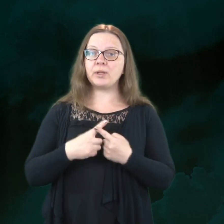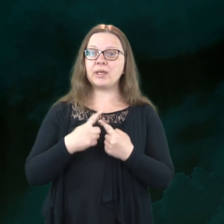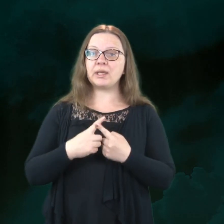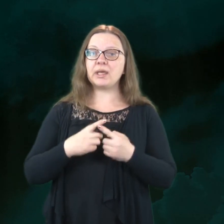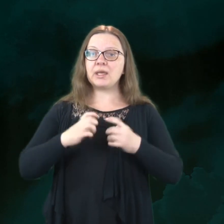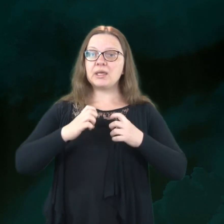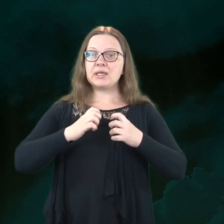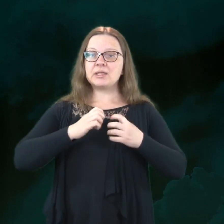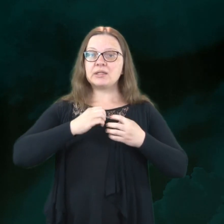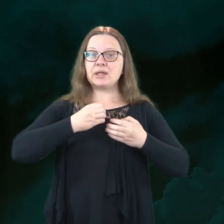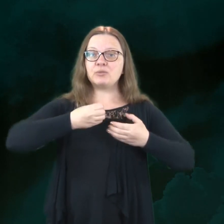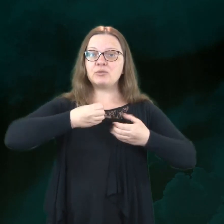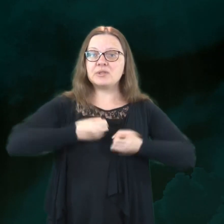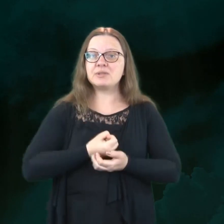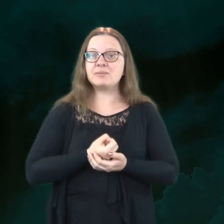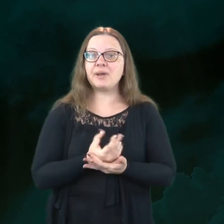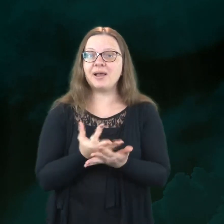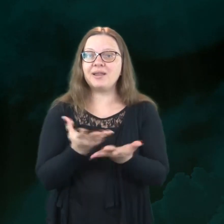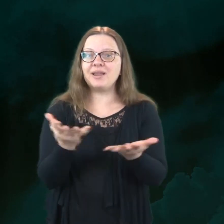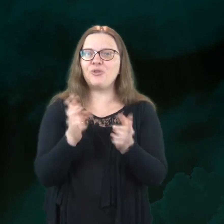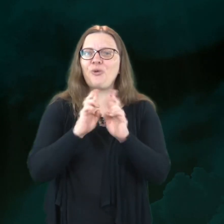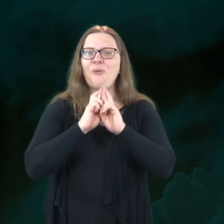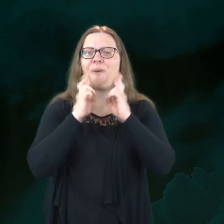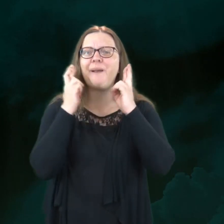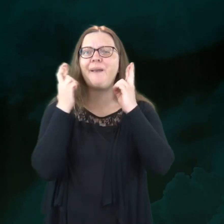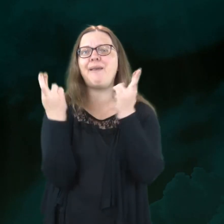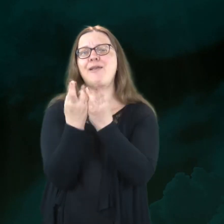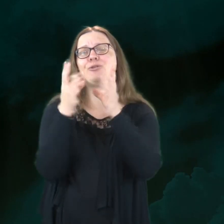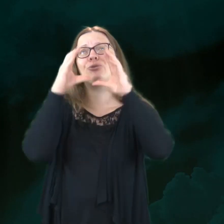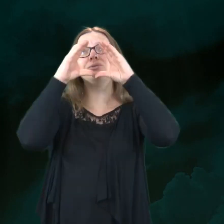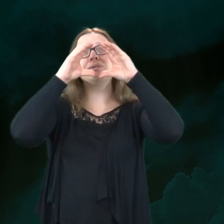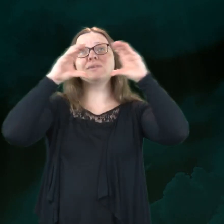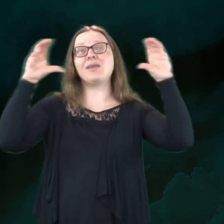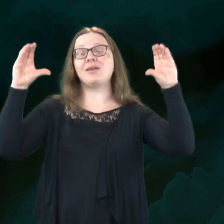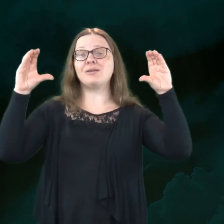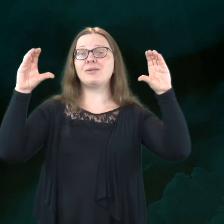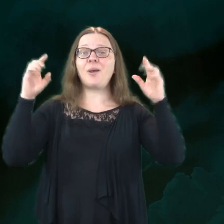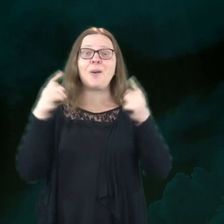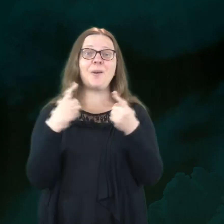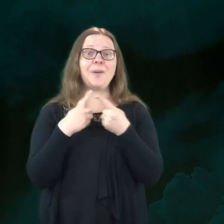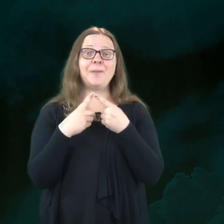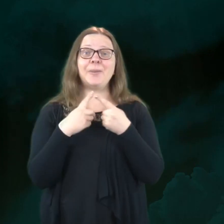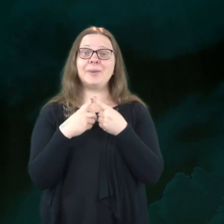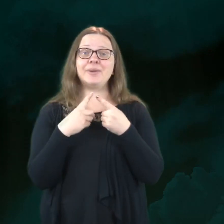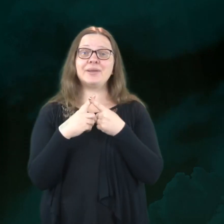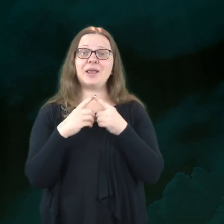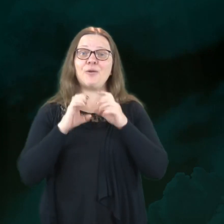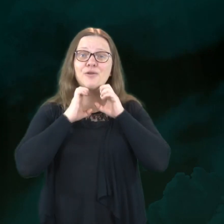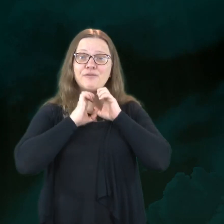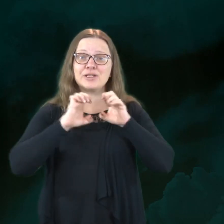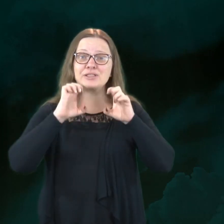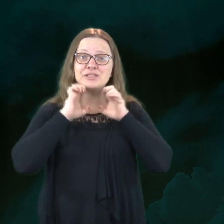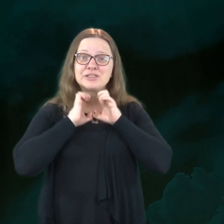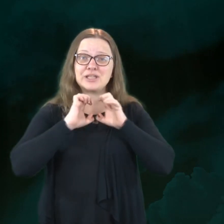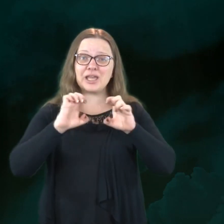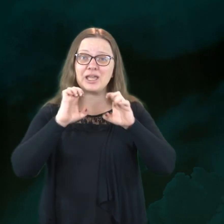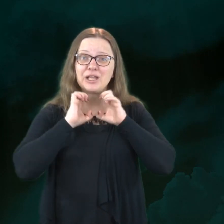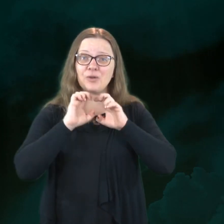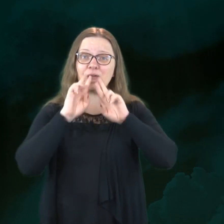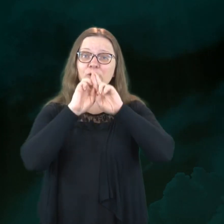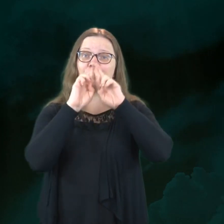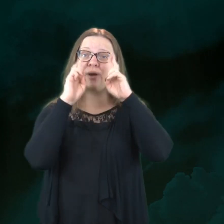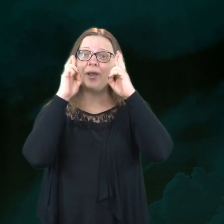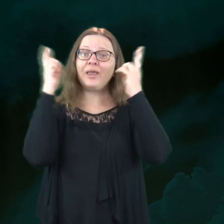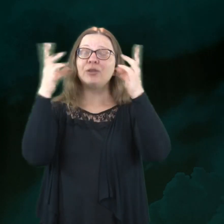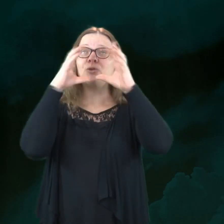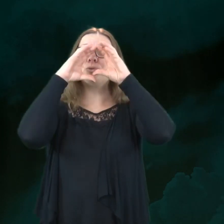A palavra do evangelho do reino é a semente do reino. Quando essa palavra entrar